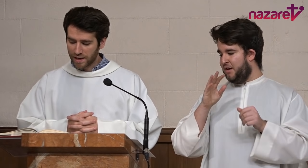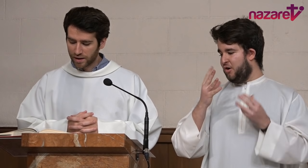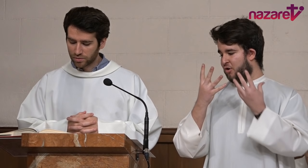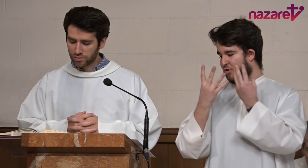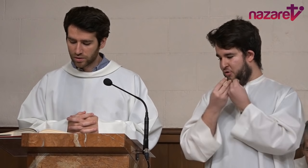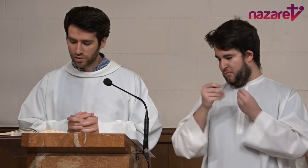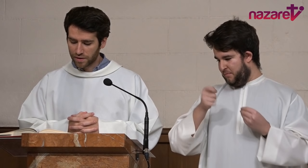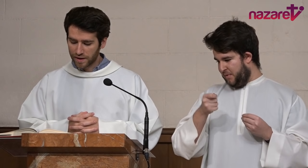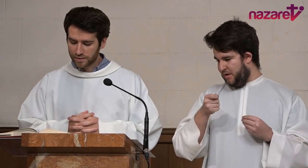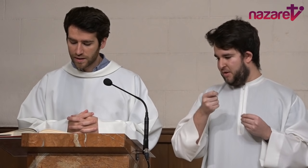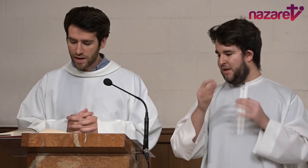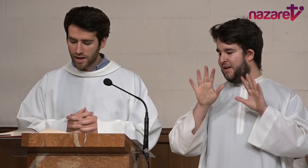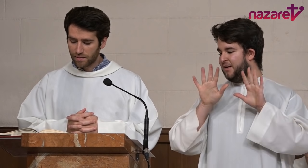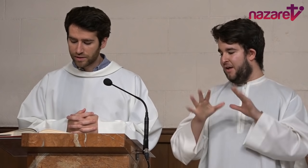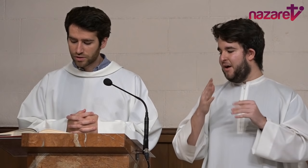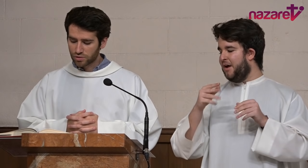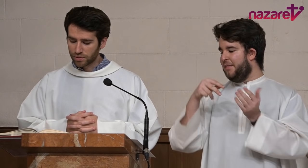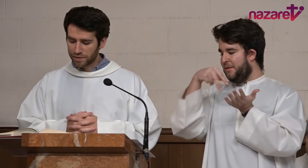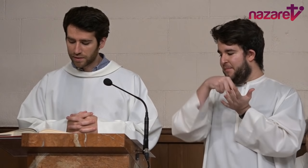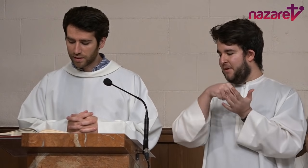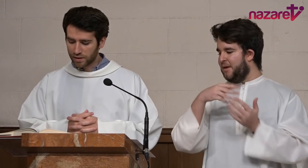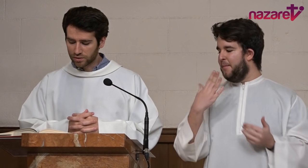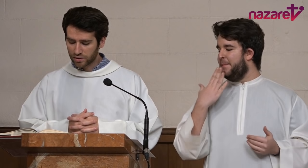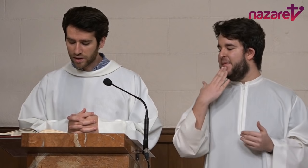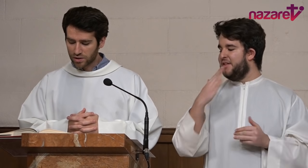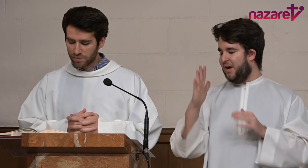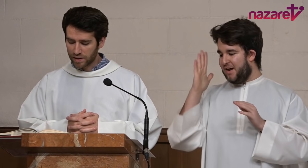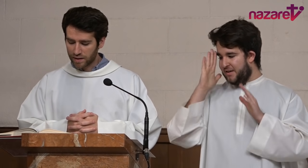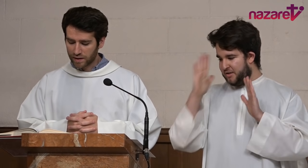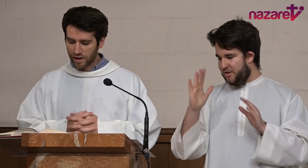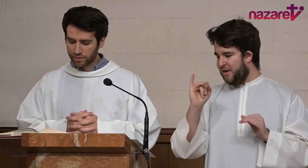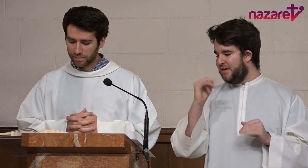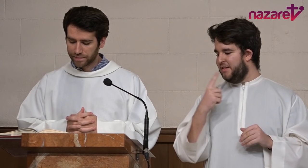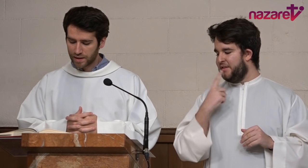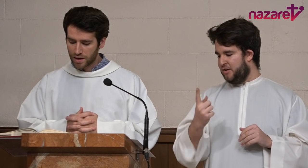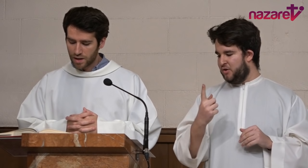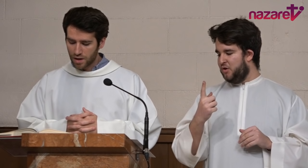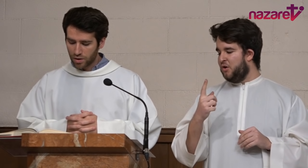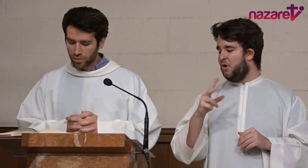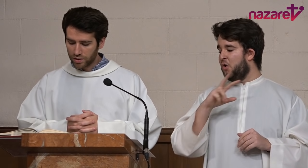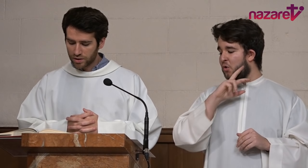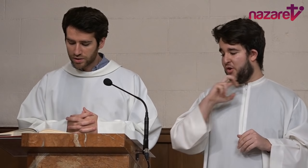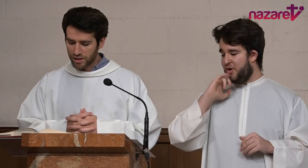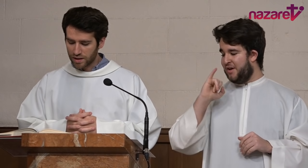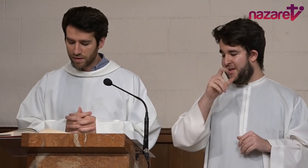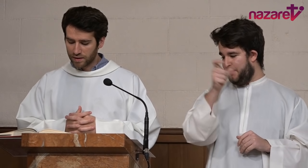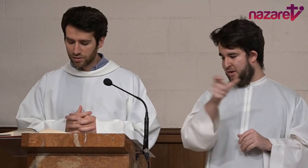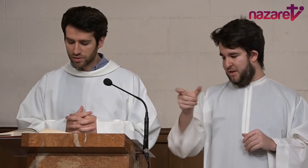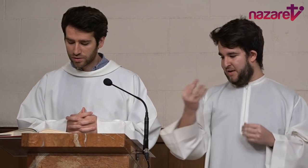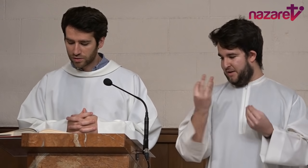pie junto a los 11, levantó su voz y con toda solemnidad declaró: Judíos y vecinos,